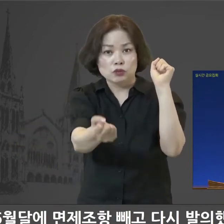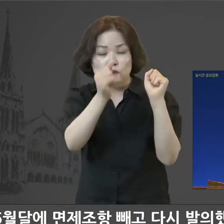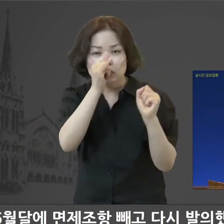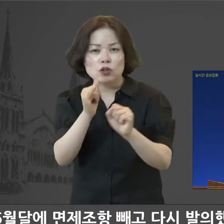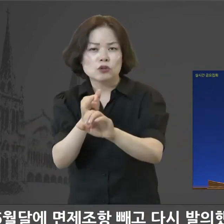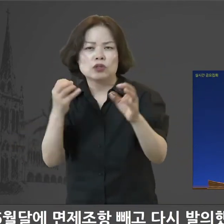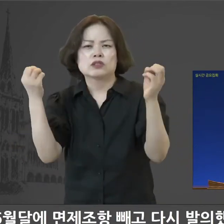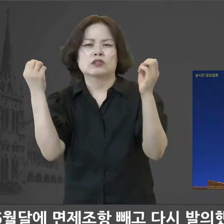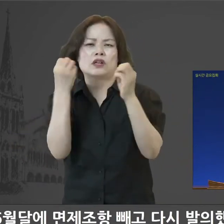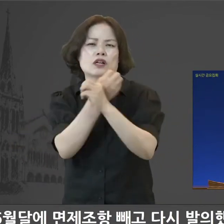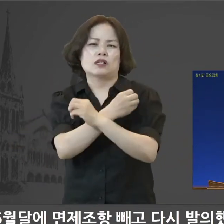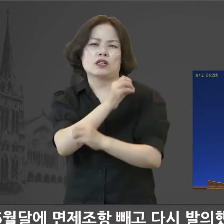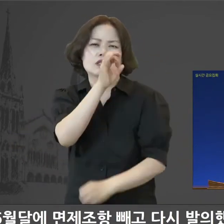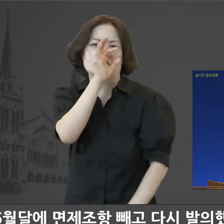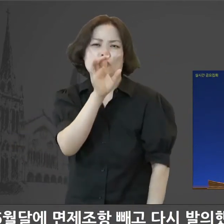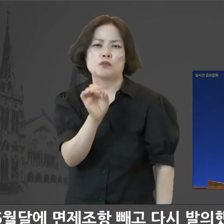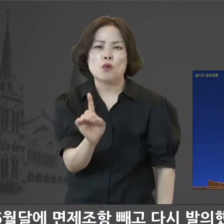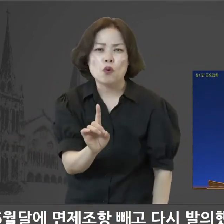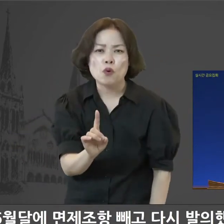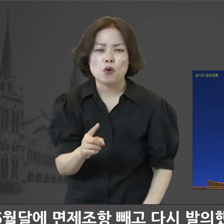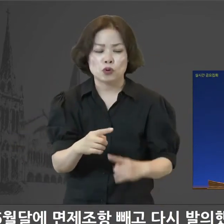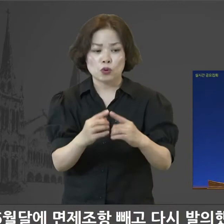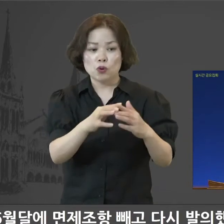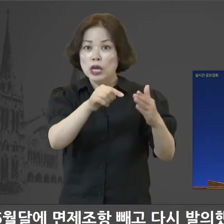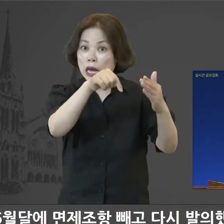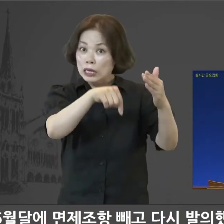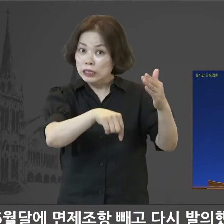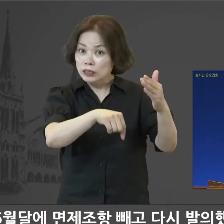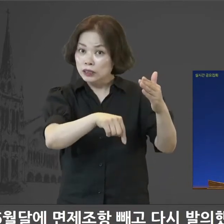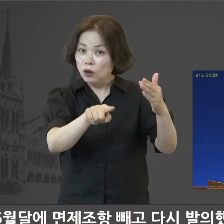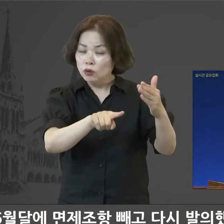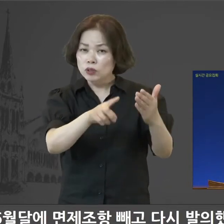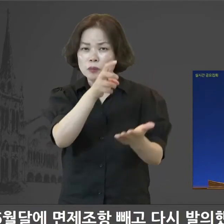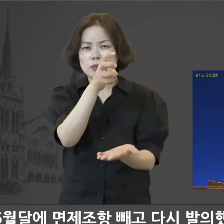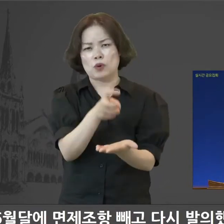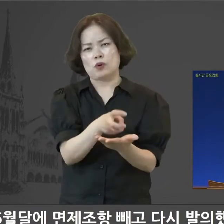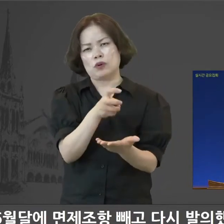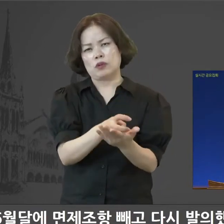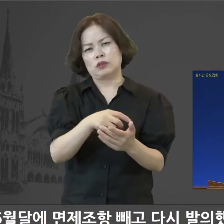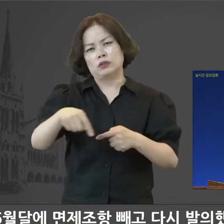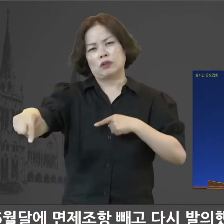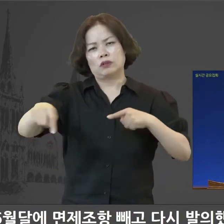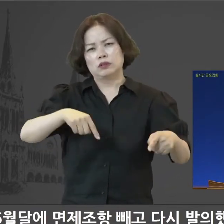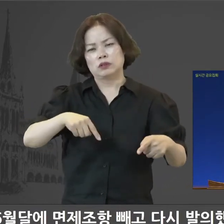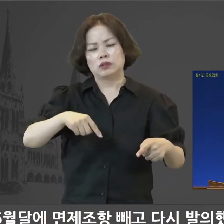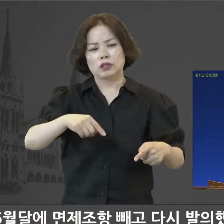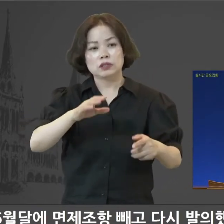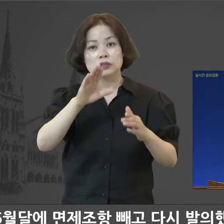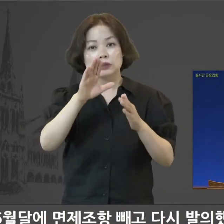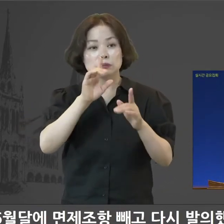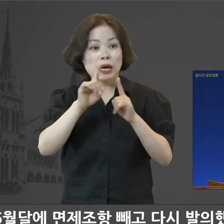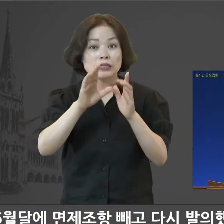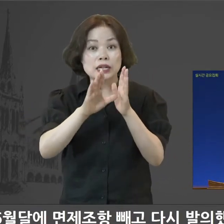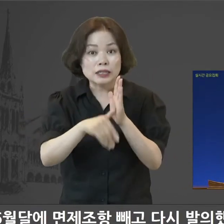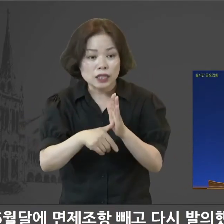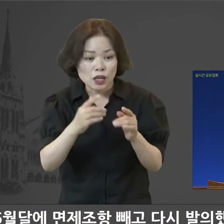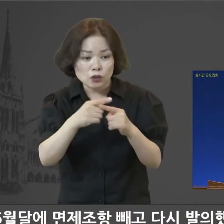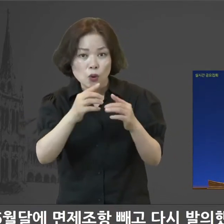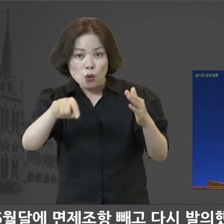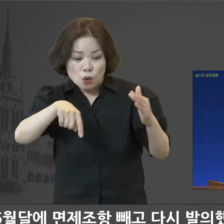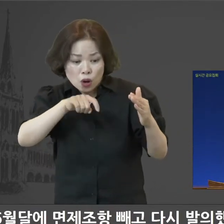우리가 착각하면 안 되는 게, 교회 안에서 어떤 법이나 정치적인 목소리를 낼 때 교회